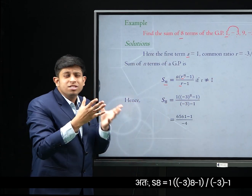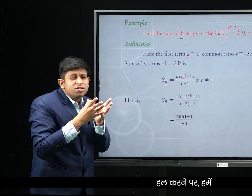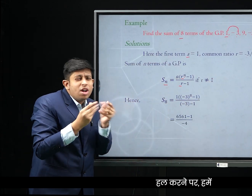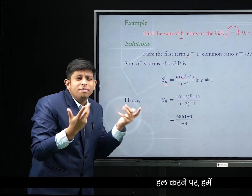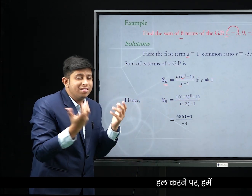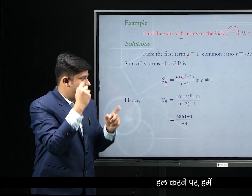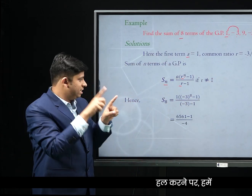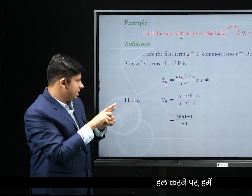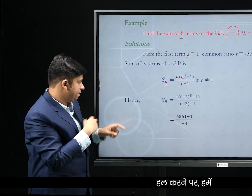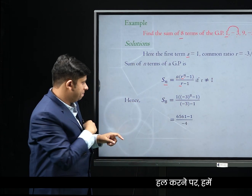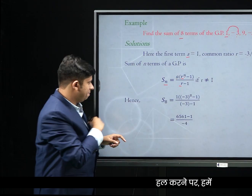हल करने पर हमें